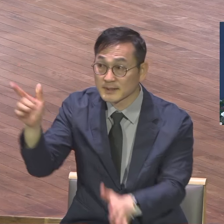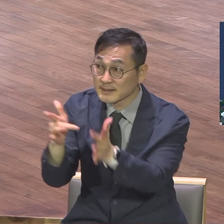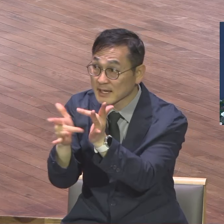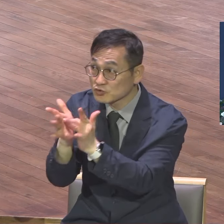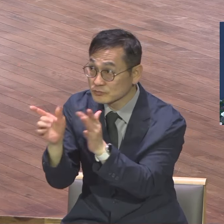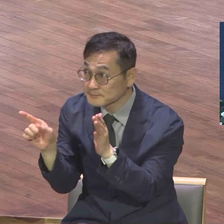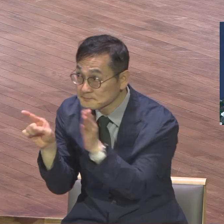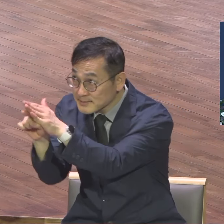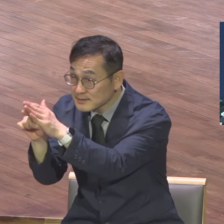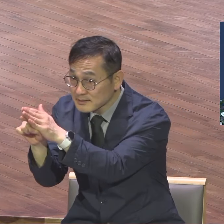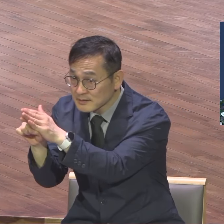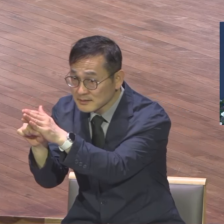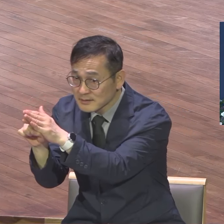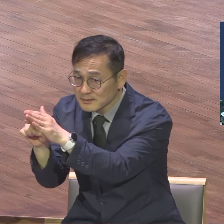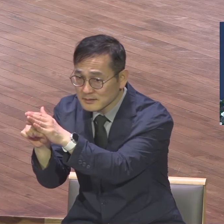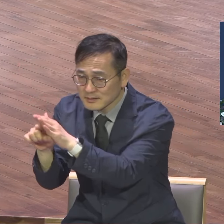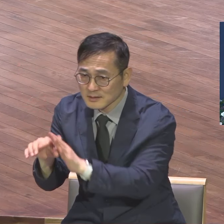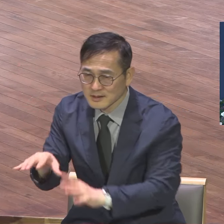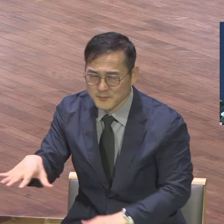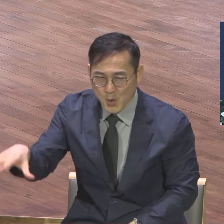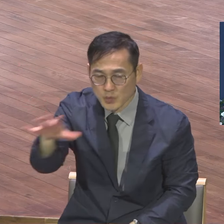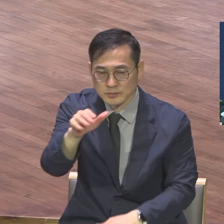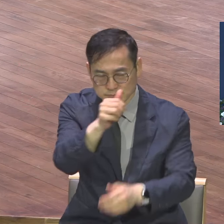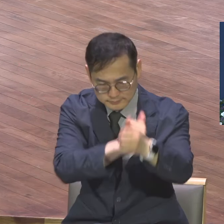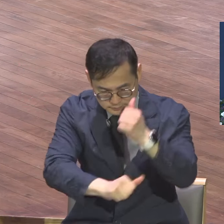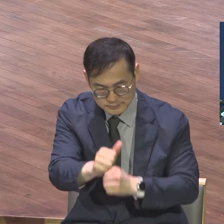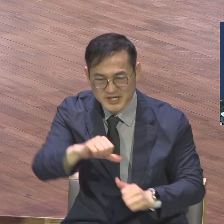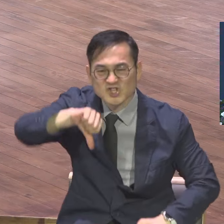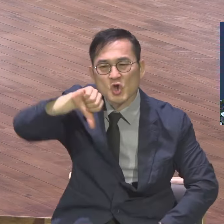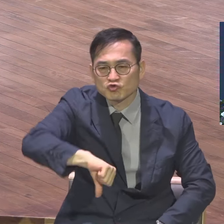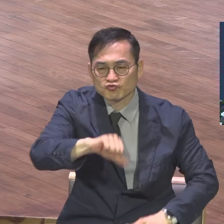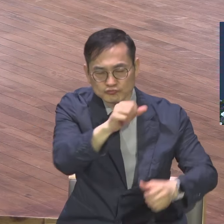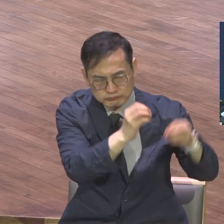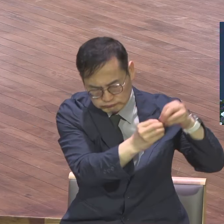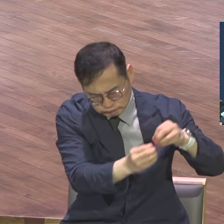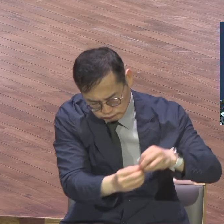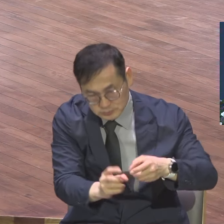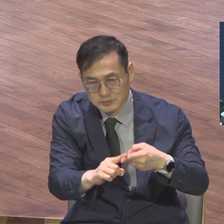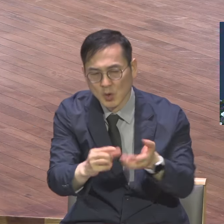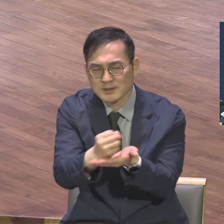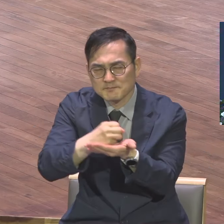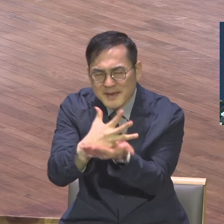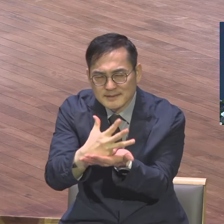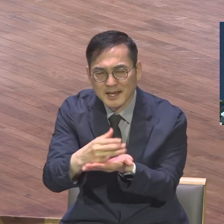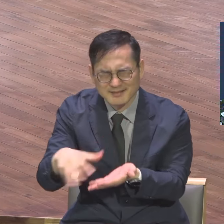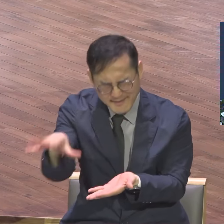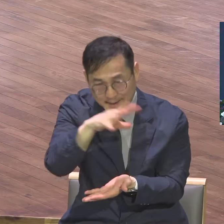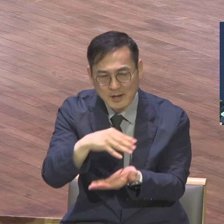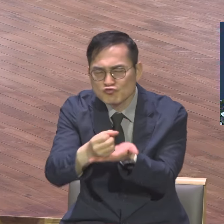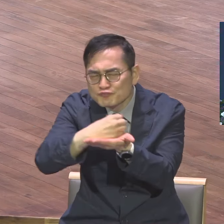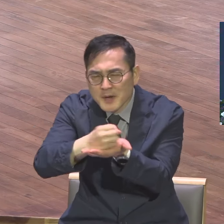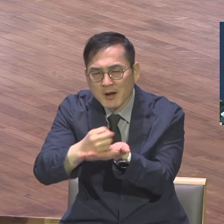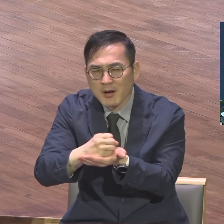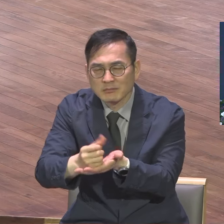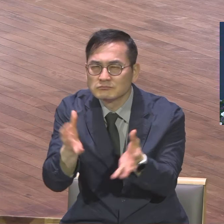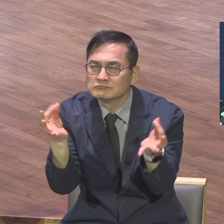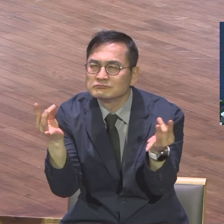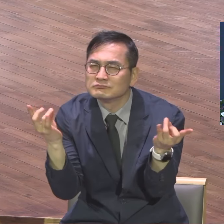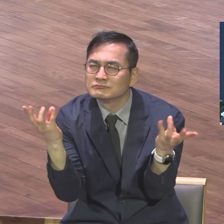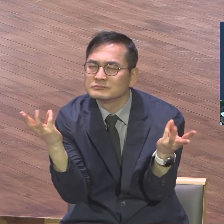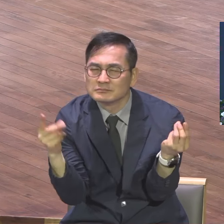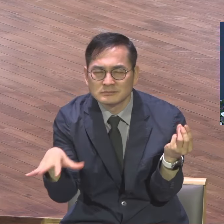믿으면 모든 가문의 저주, 알지도 못한 사주팔자 운명 있잖아요. 연월일시